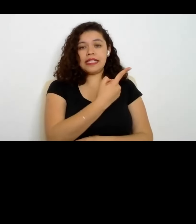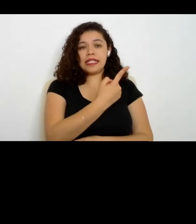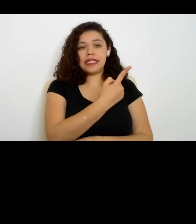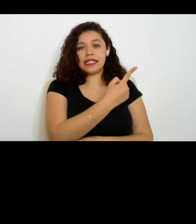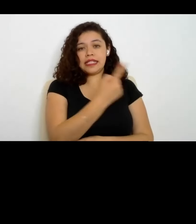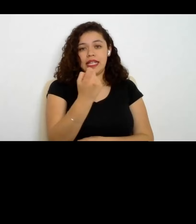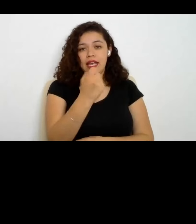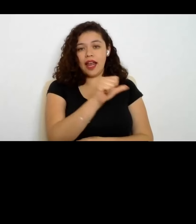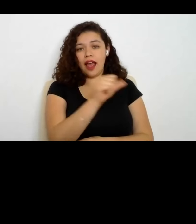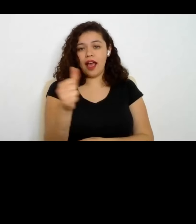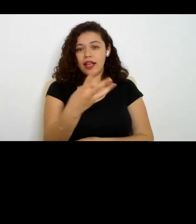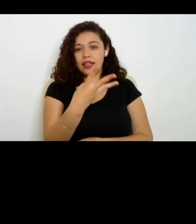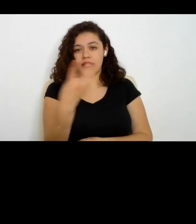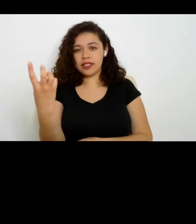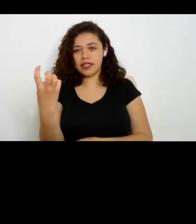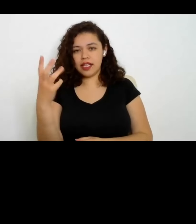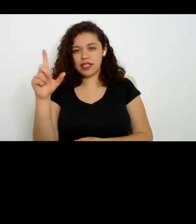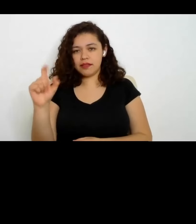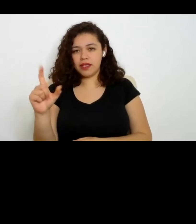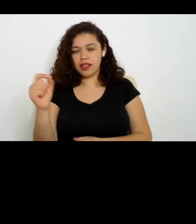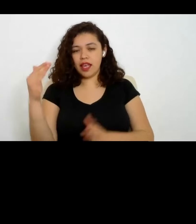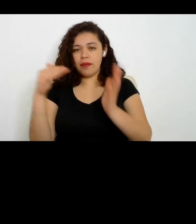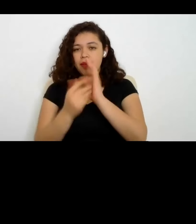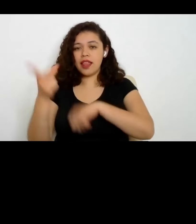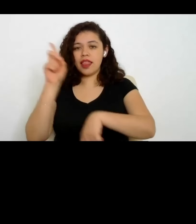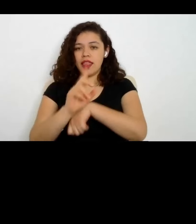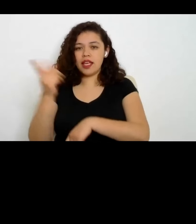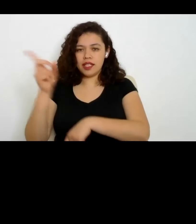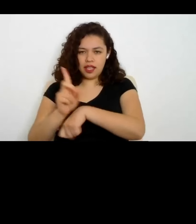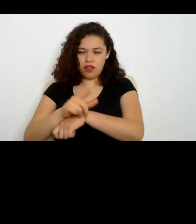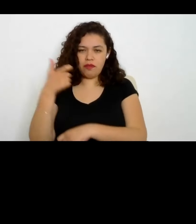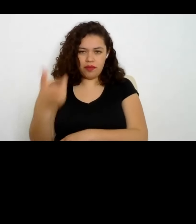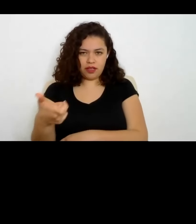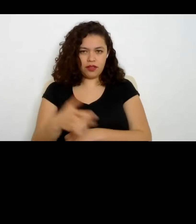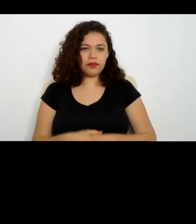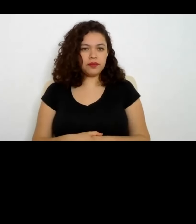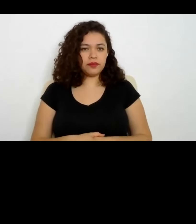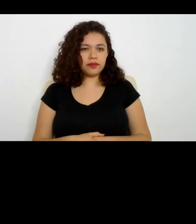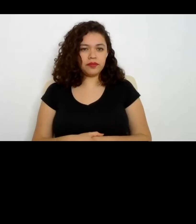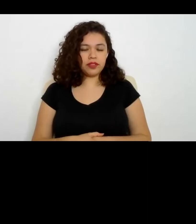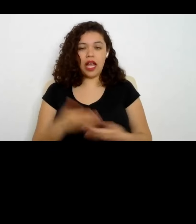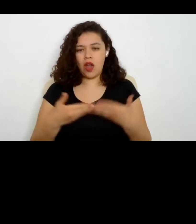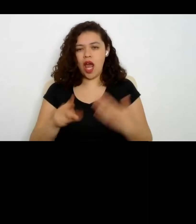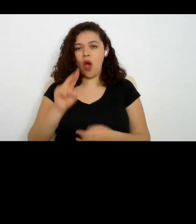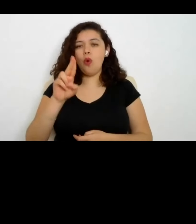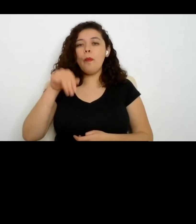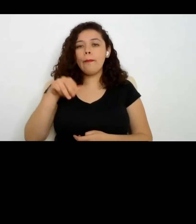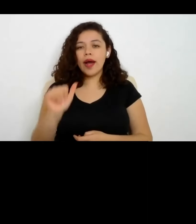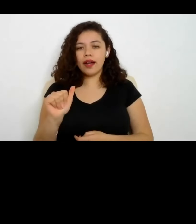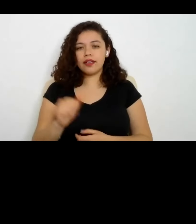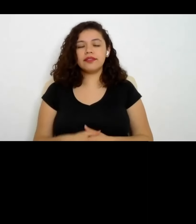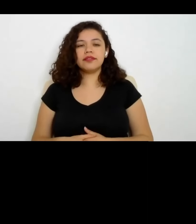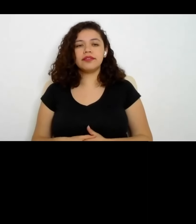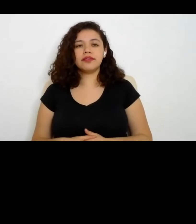hasta 320,000 días de salario mínimo vigente, que pues actualmente ya son UMAS,